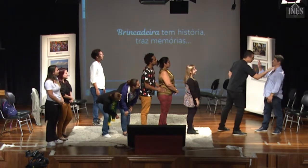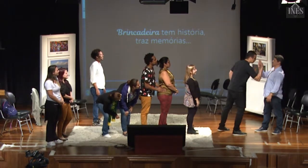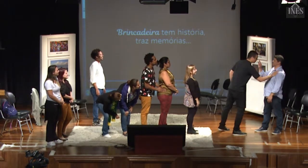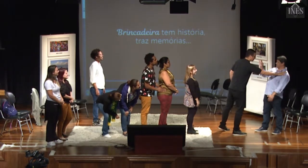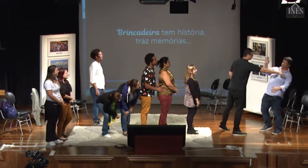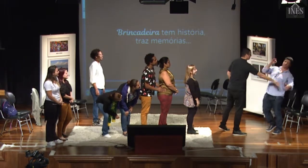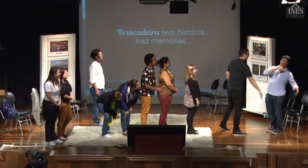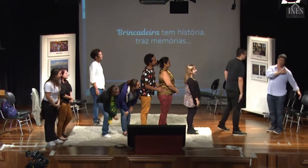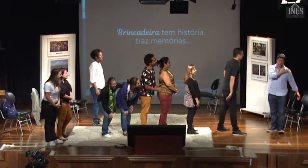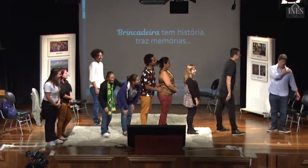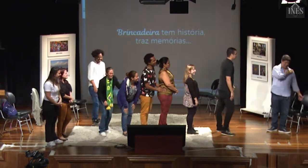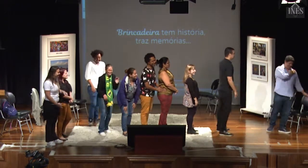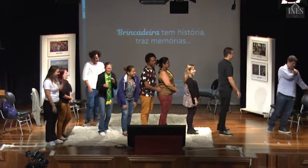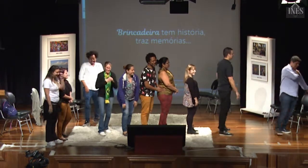picou e eu bati.